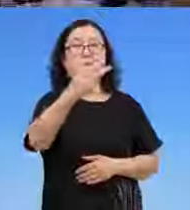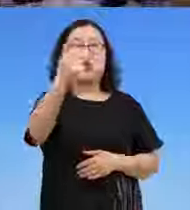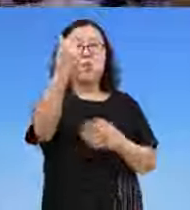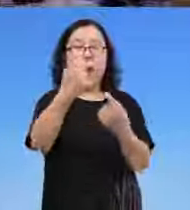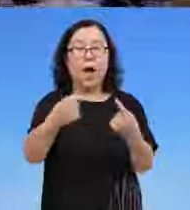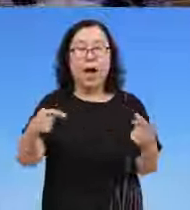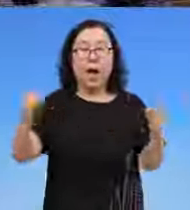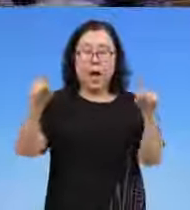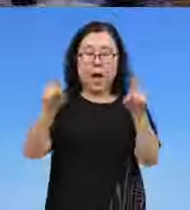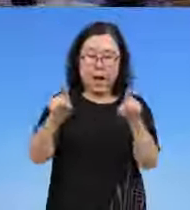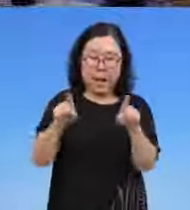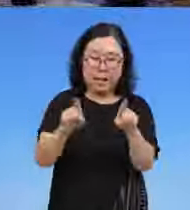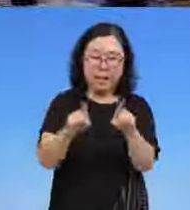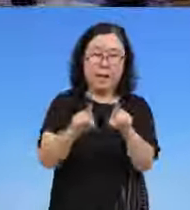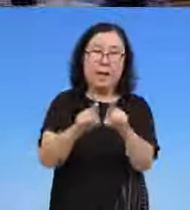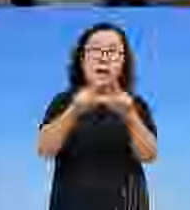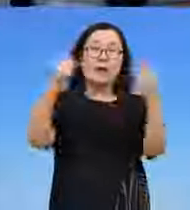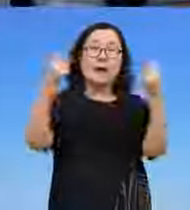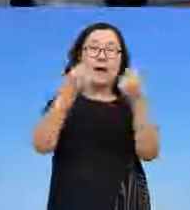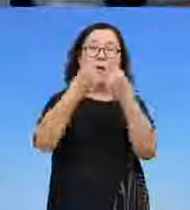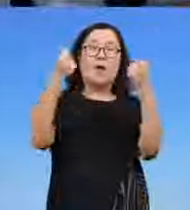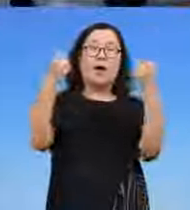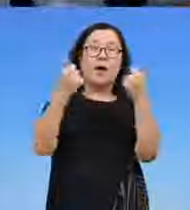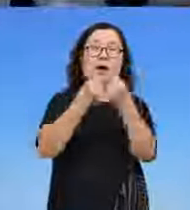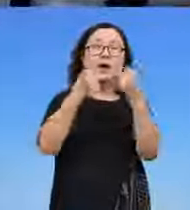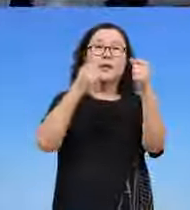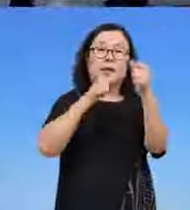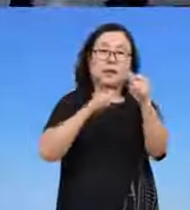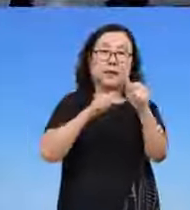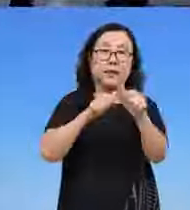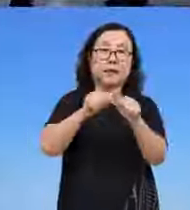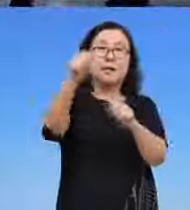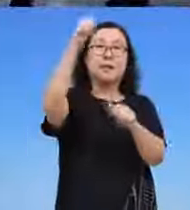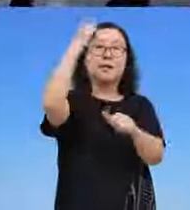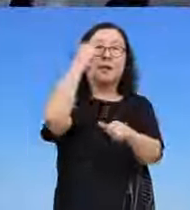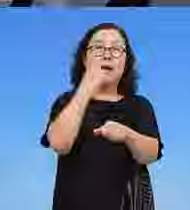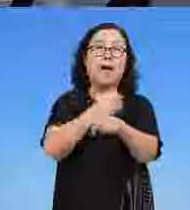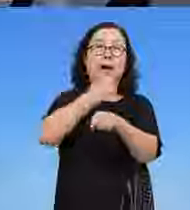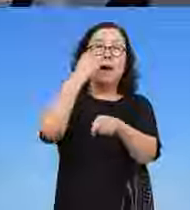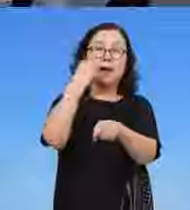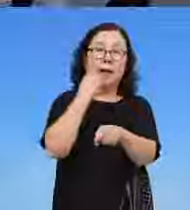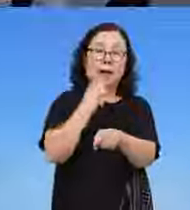주와 함께 싸워 승리하리라.